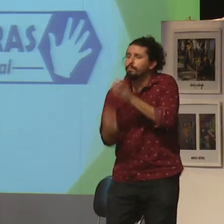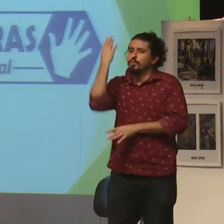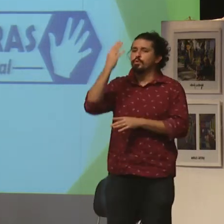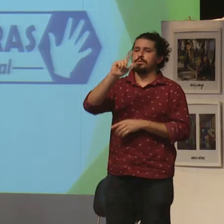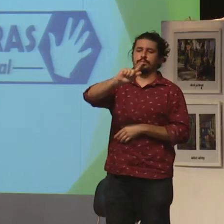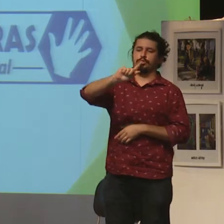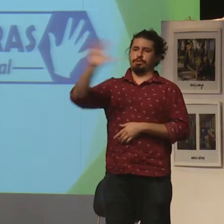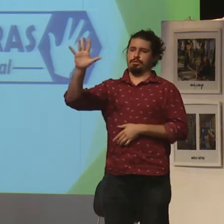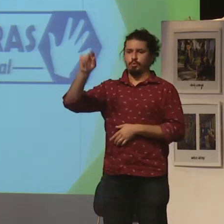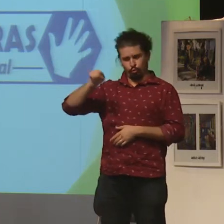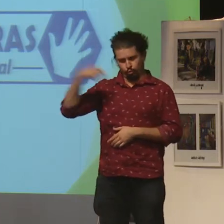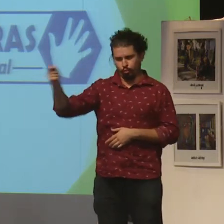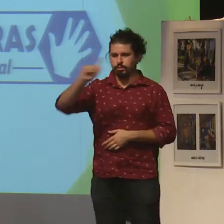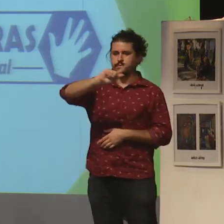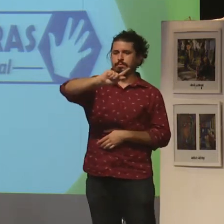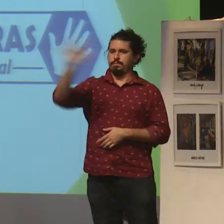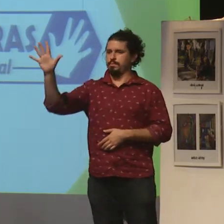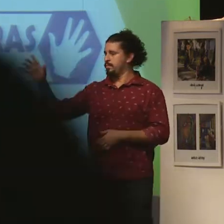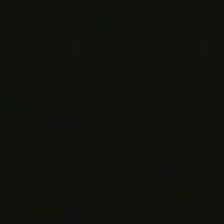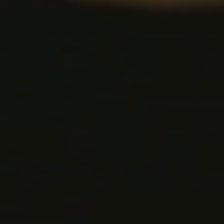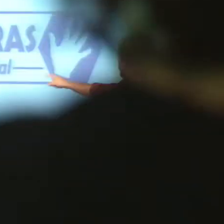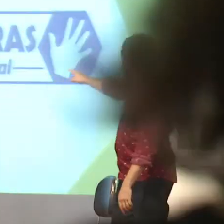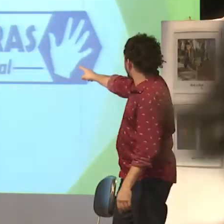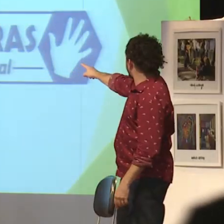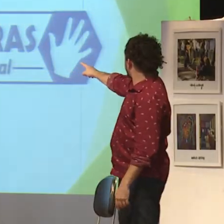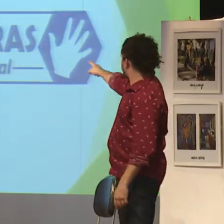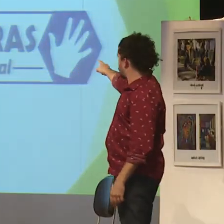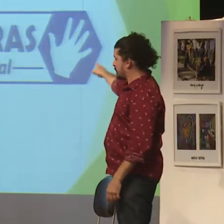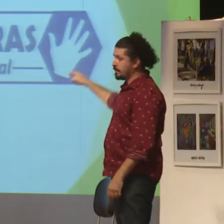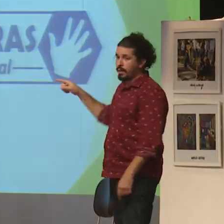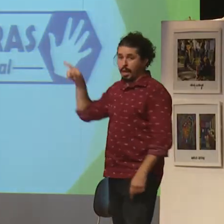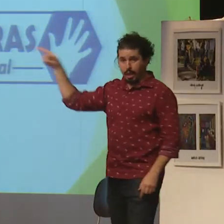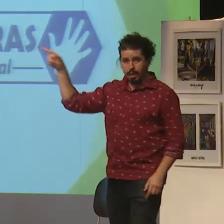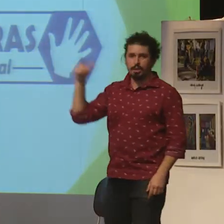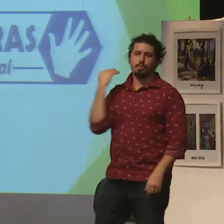E quando foi criado o Libras Digital,